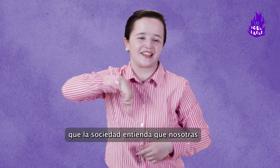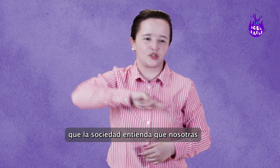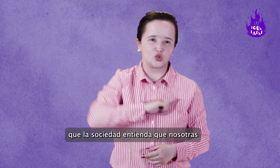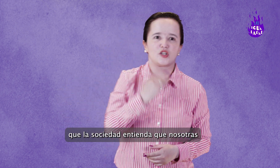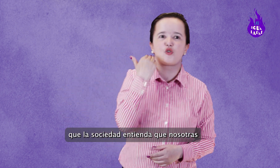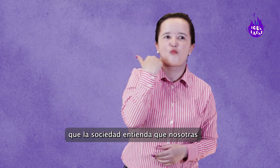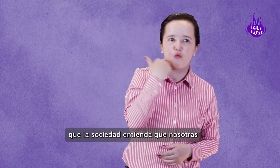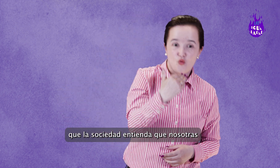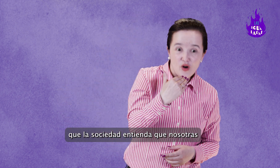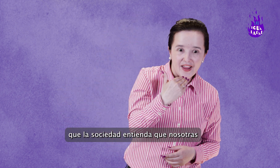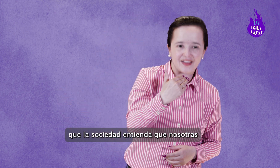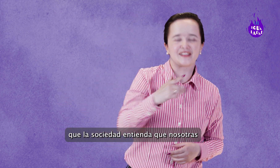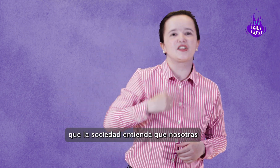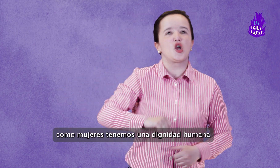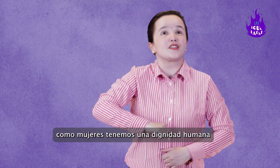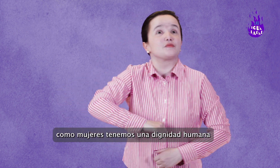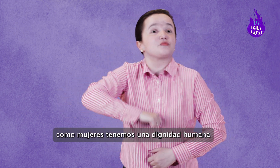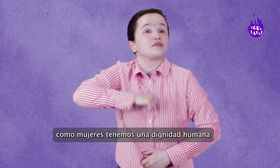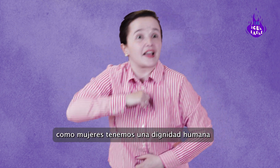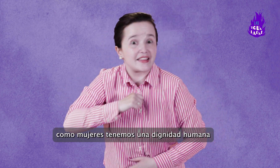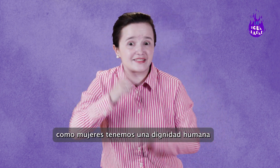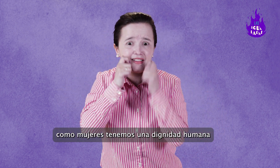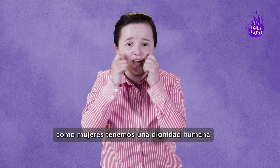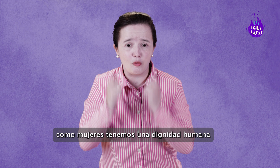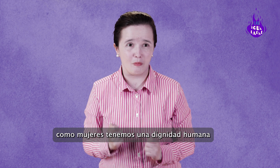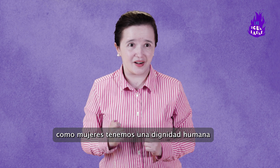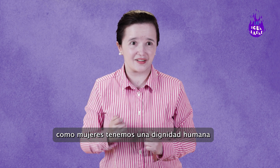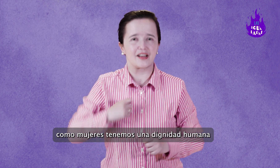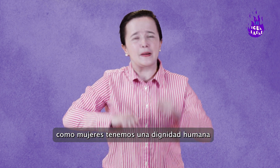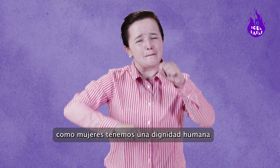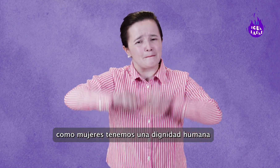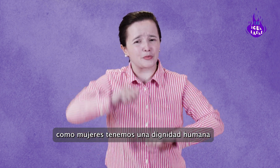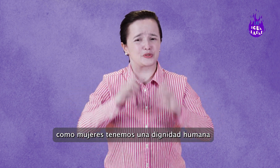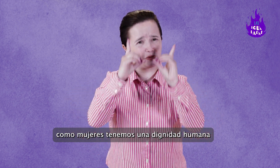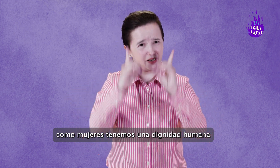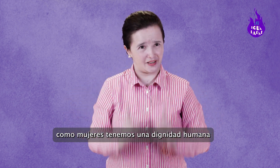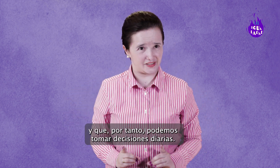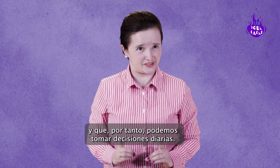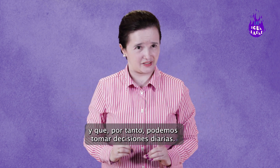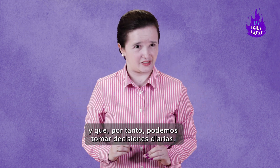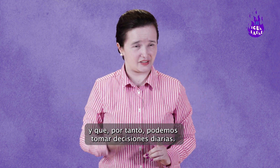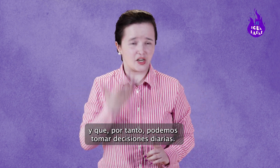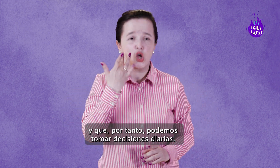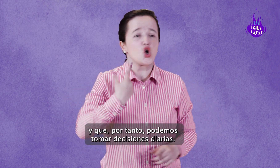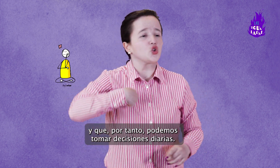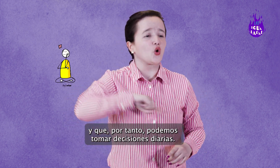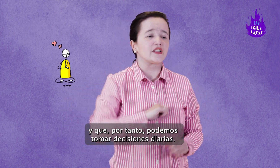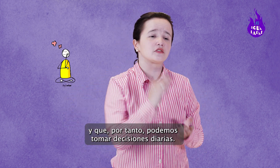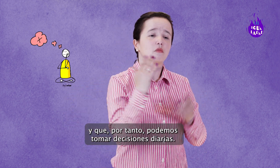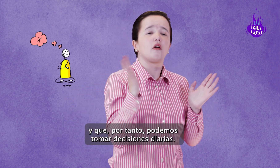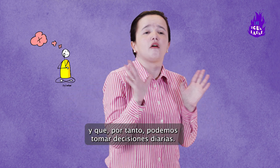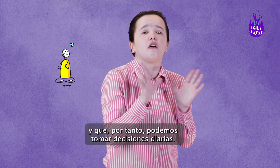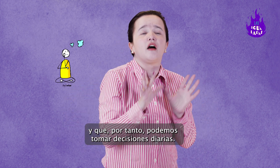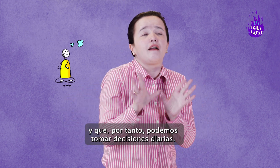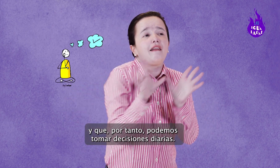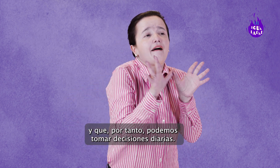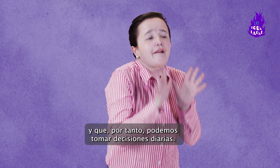entienda que nosotros como mujeres tenemos una dignidad humana y que por tanto podemos tomar decisiones diarias.